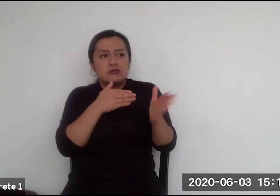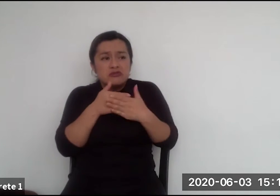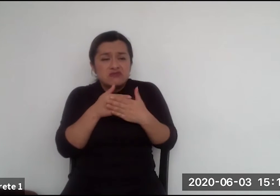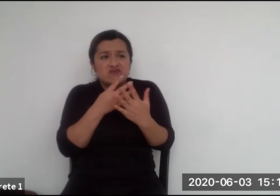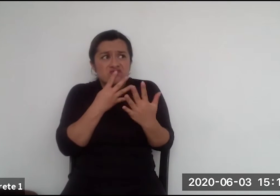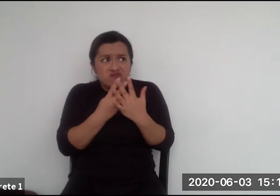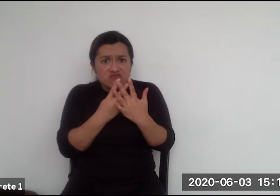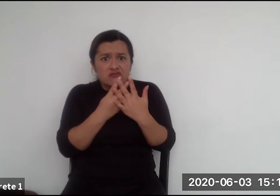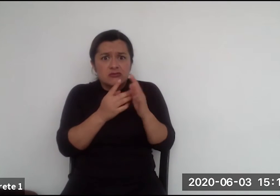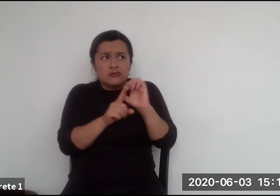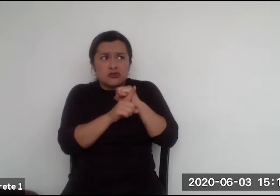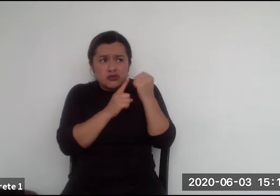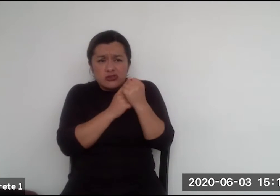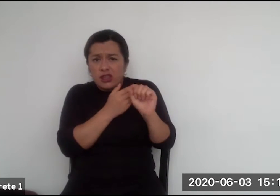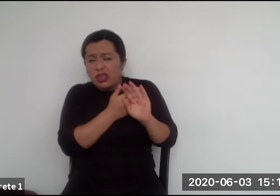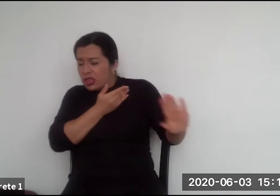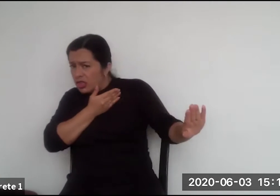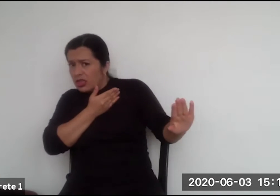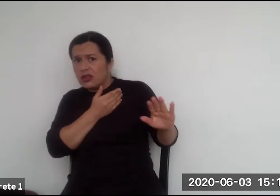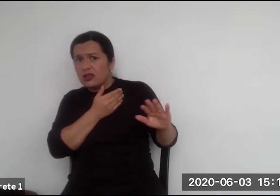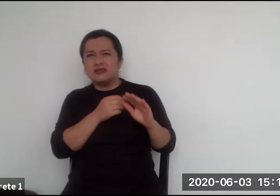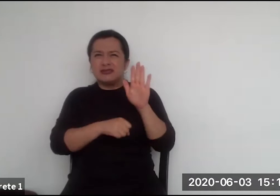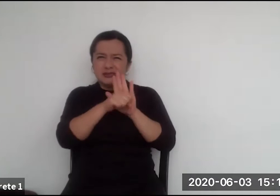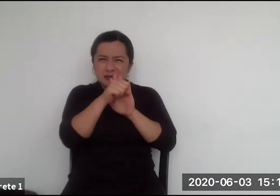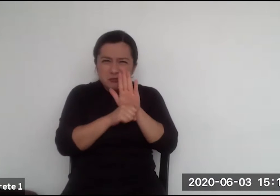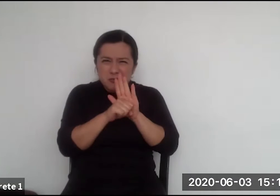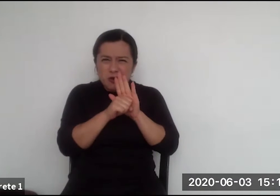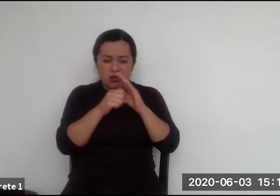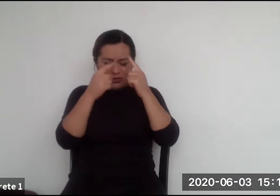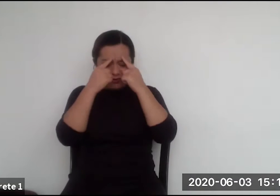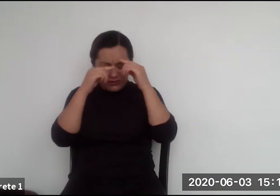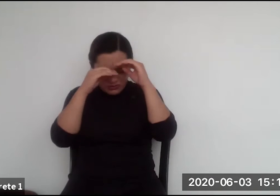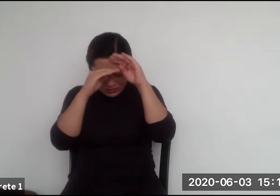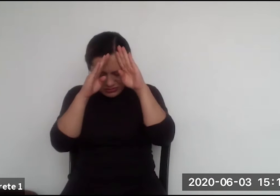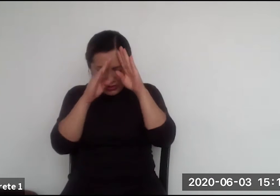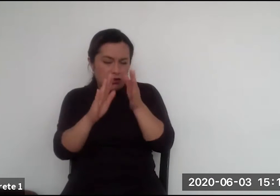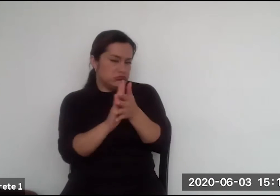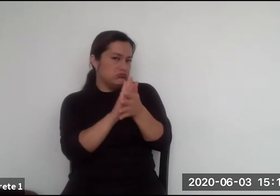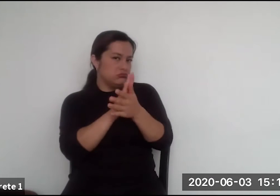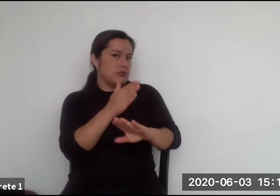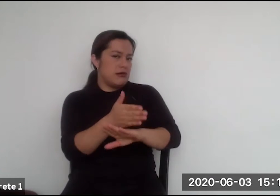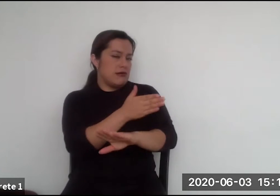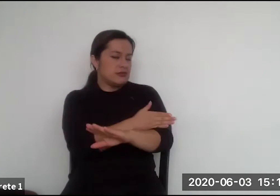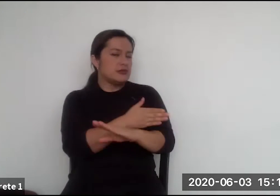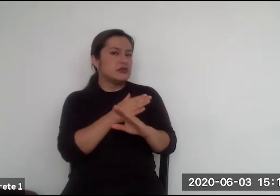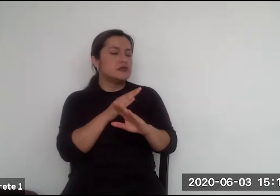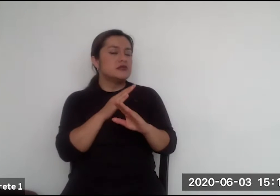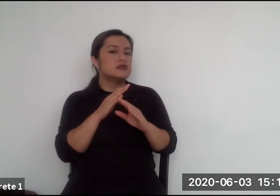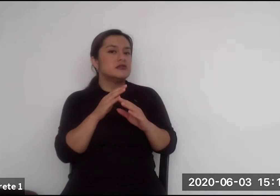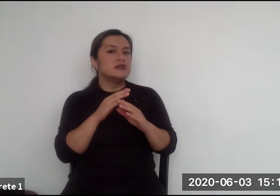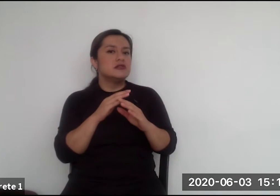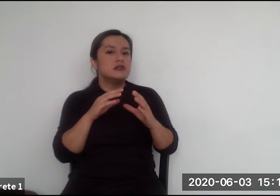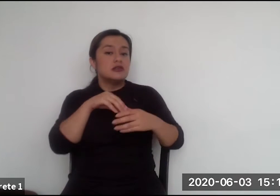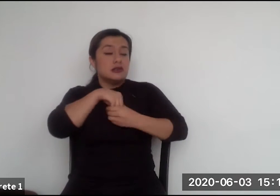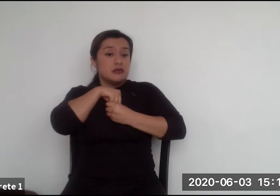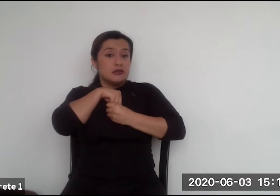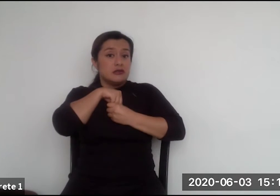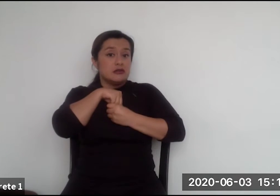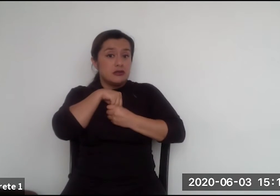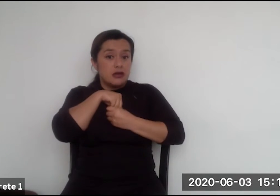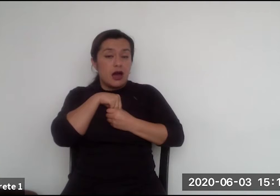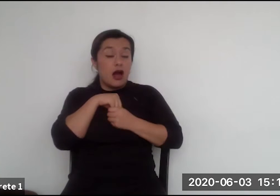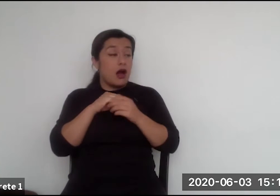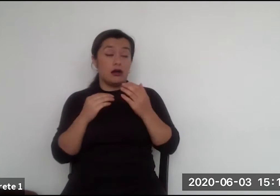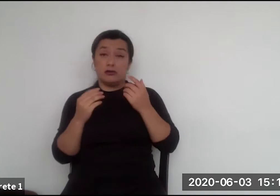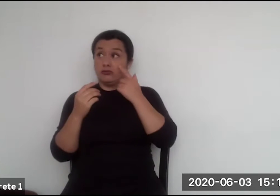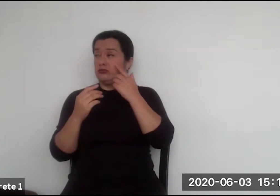social, simbólico, tal vez como ya lo hemos mencionado, que el confinamiento no es nuevo para las